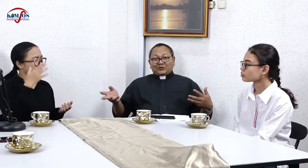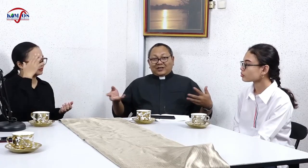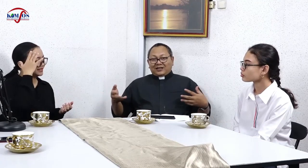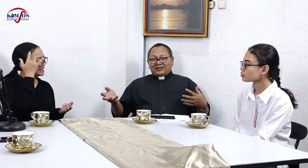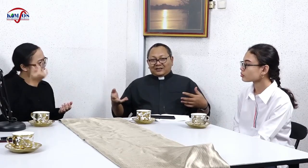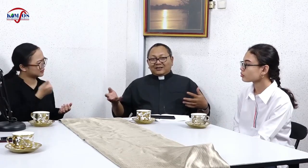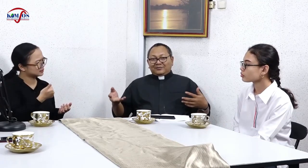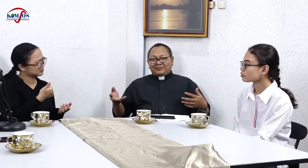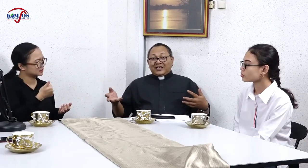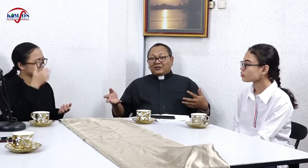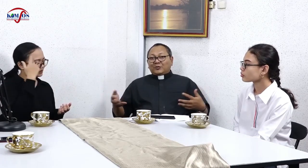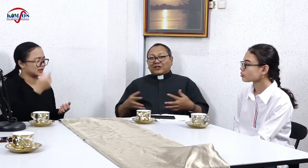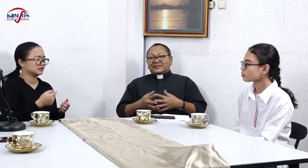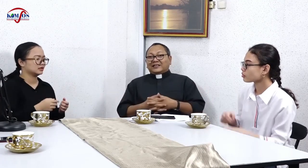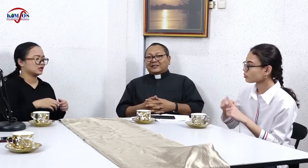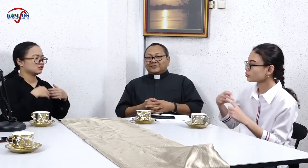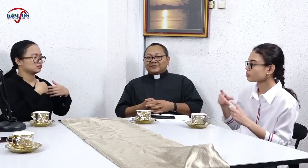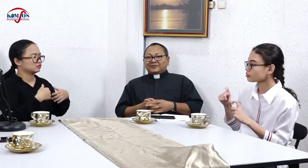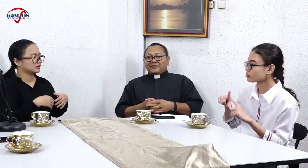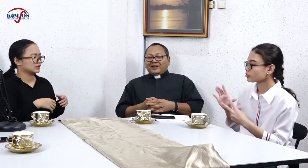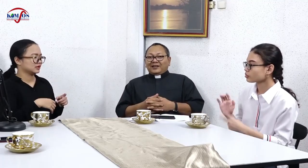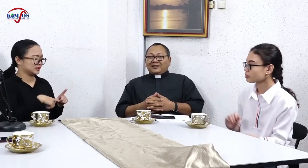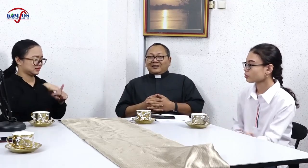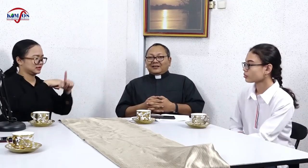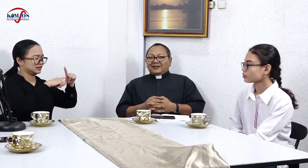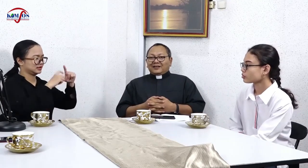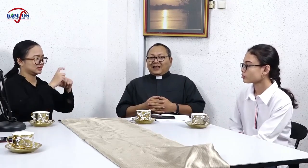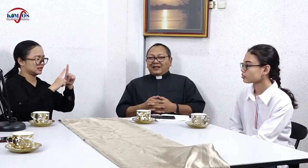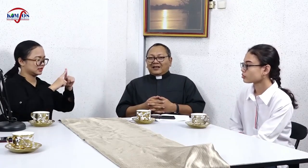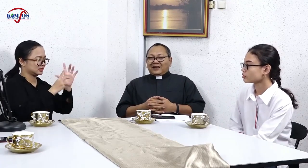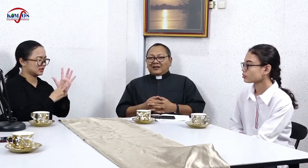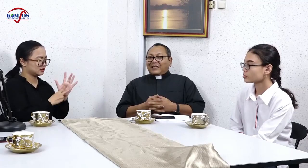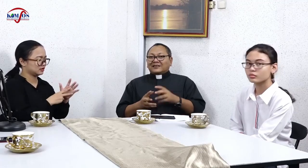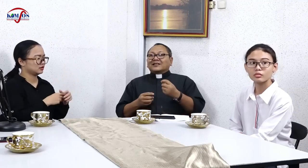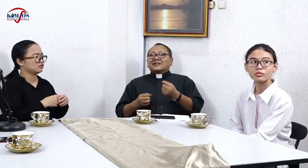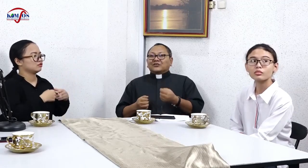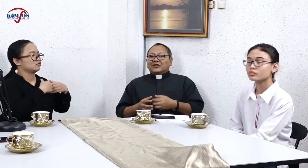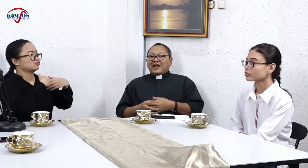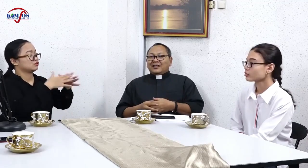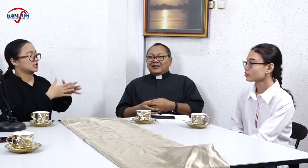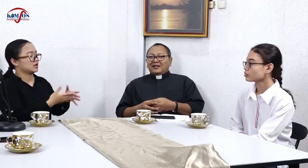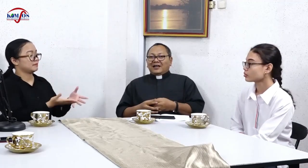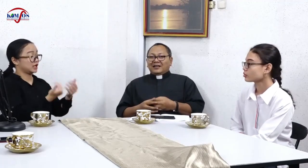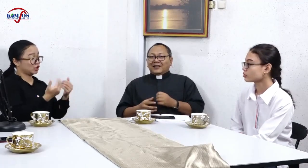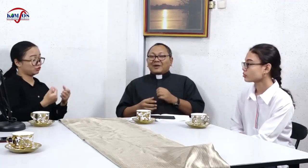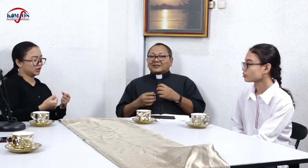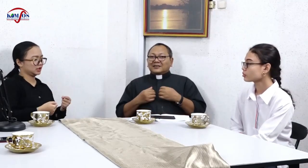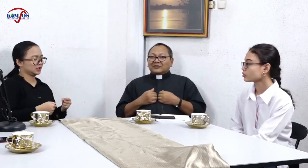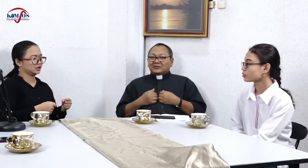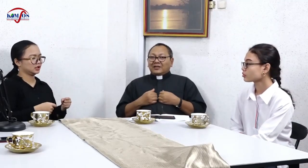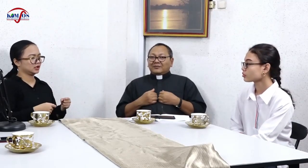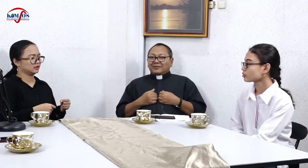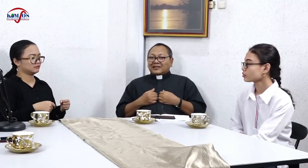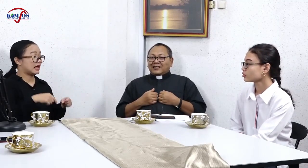sesudah mengikuti podcast ini Anda pasti tersentuh ya Anda